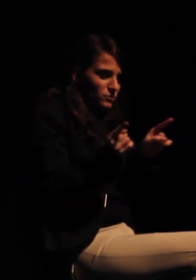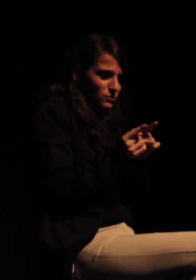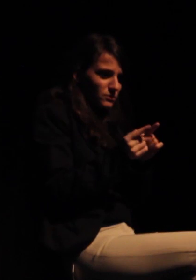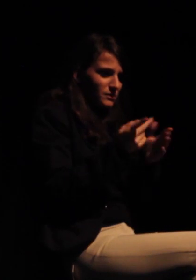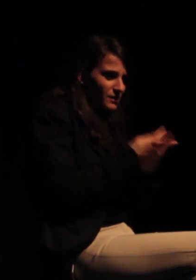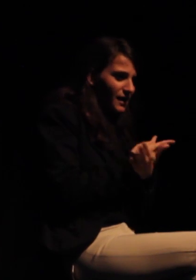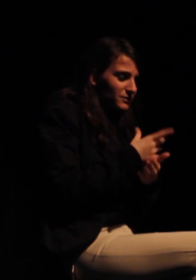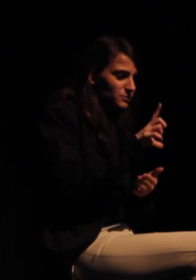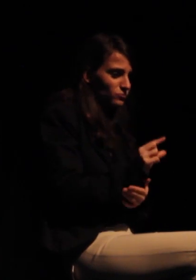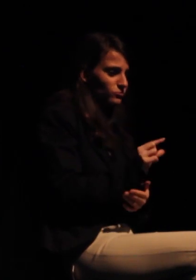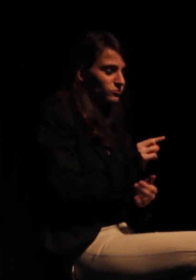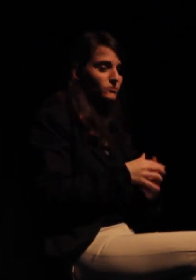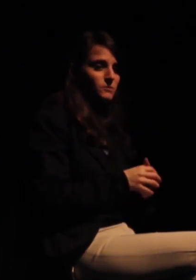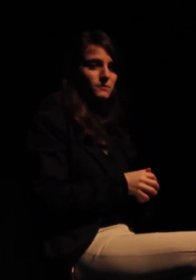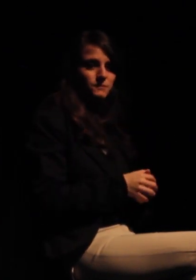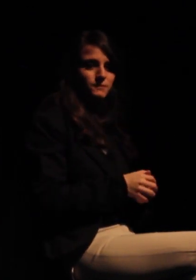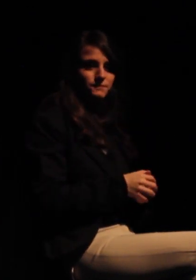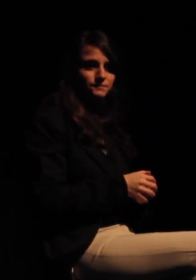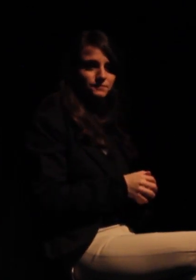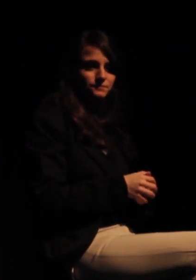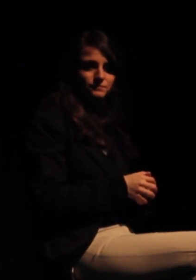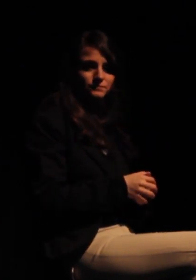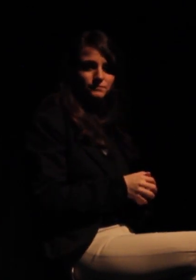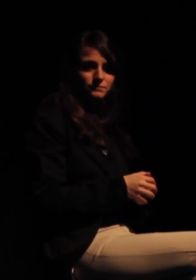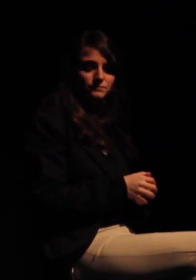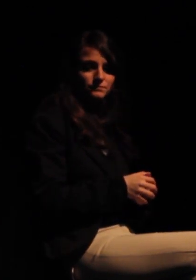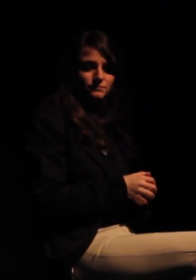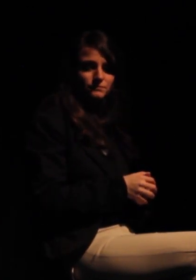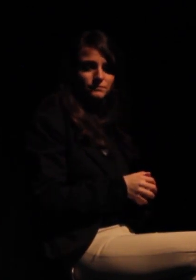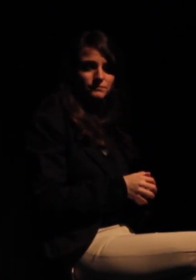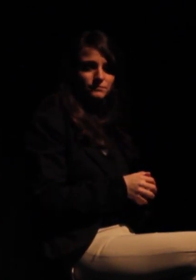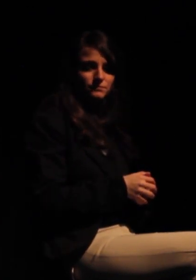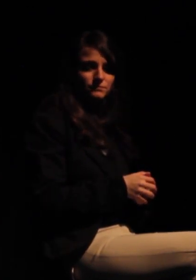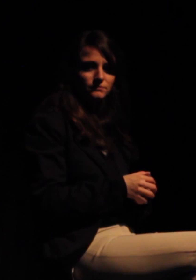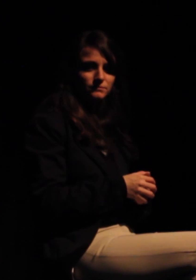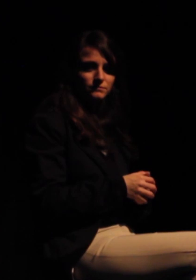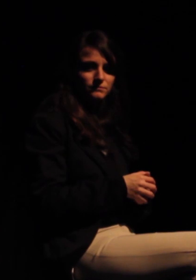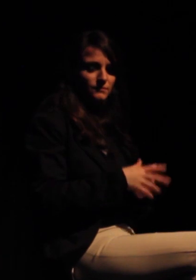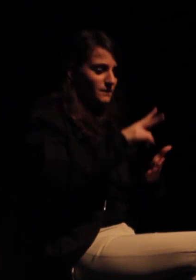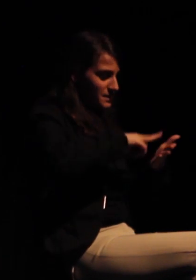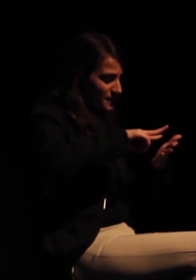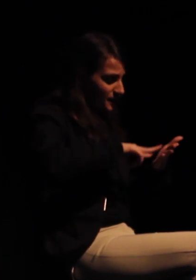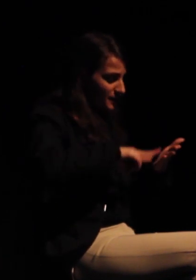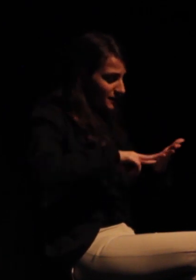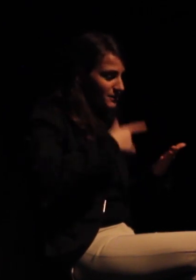você erra menos. E um deles, já no científico, falou assim,